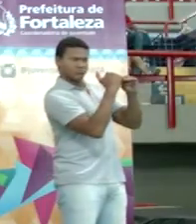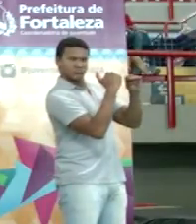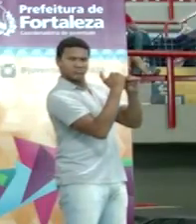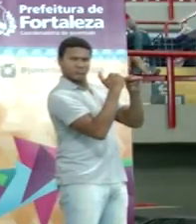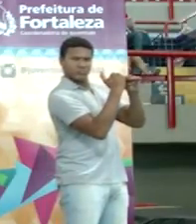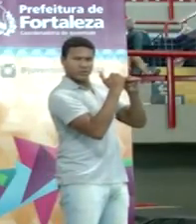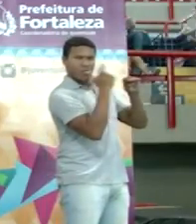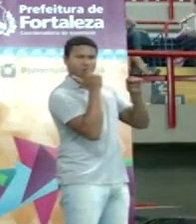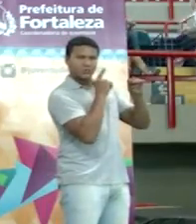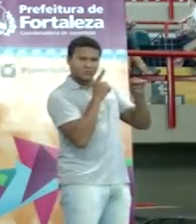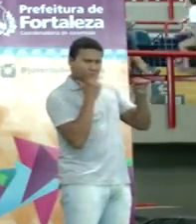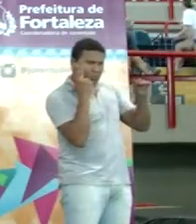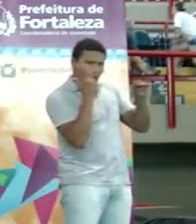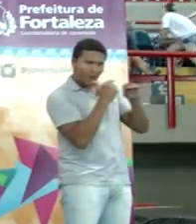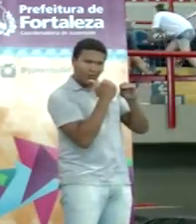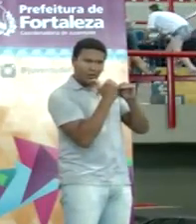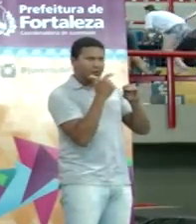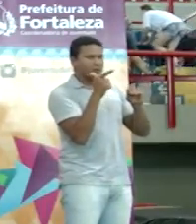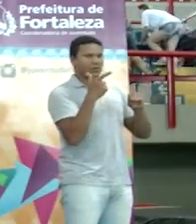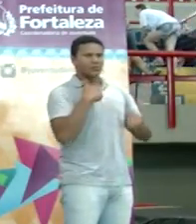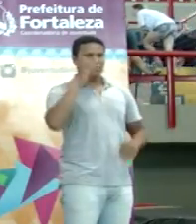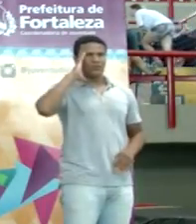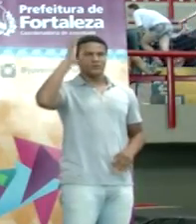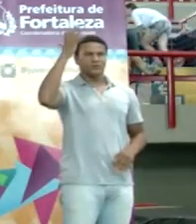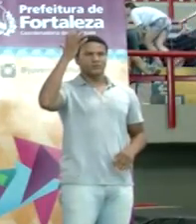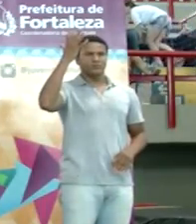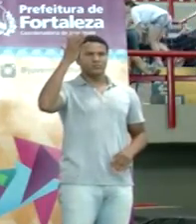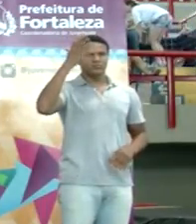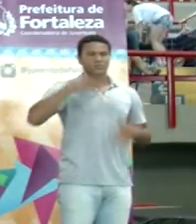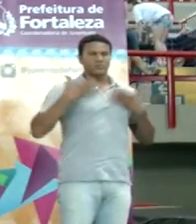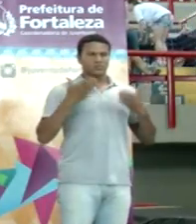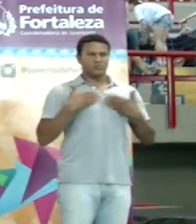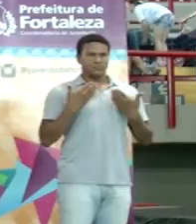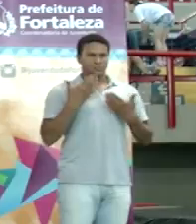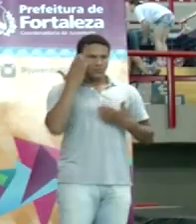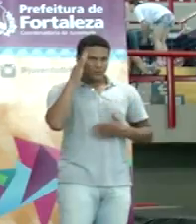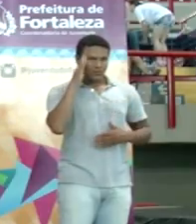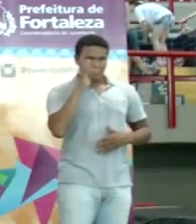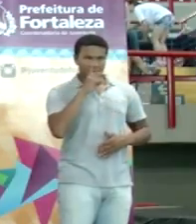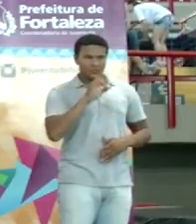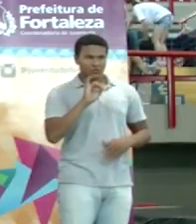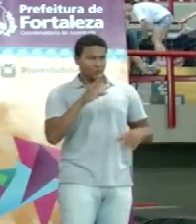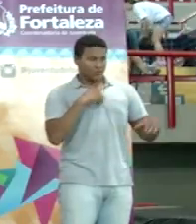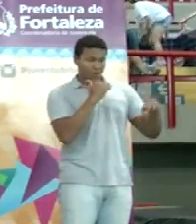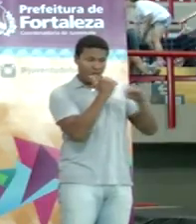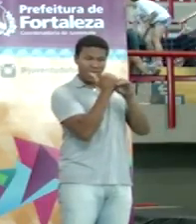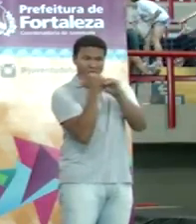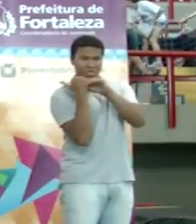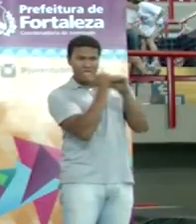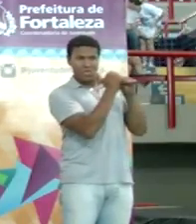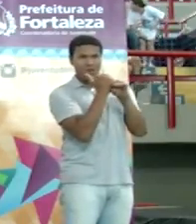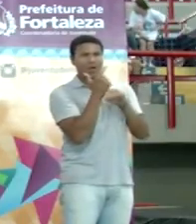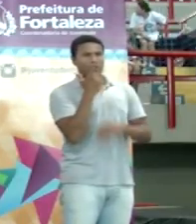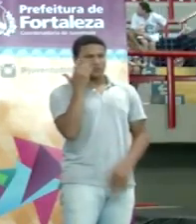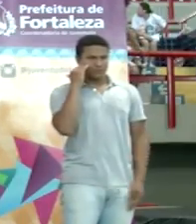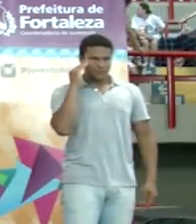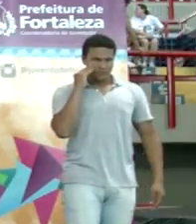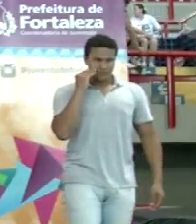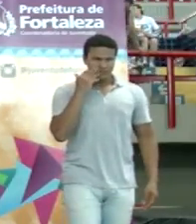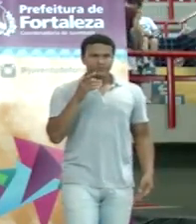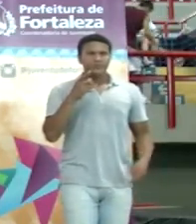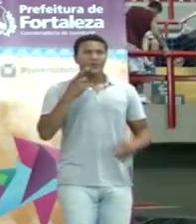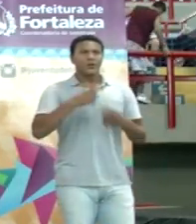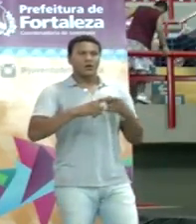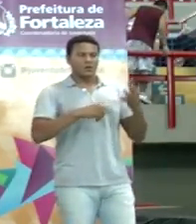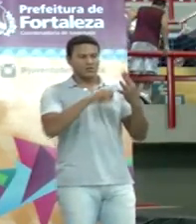de ação e reação. Estou sendo claro? Beleza. Bora agora para as forças. Quatro forças.